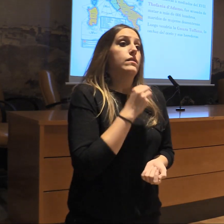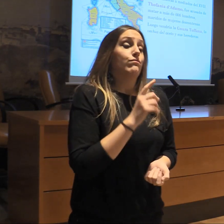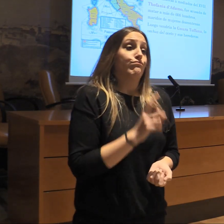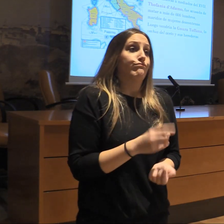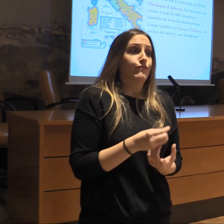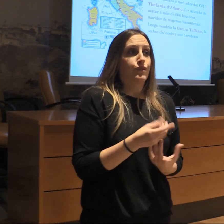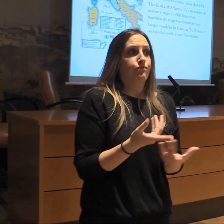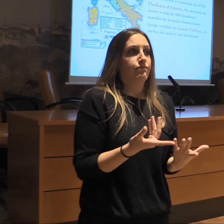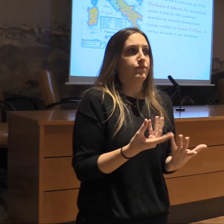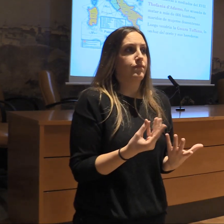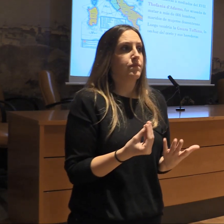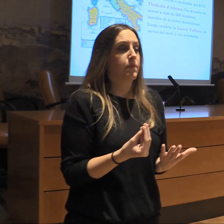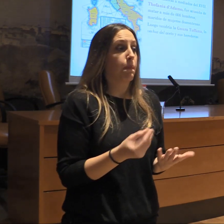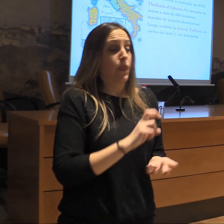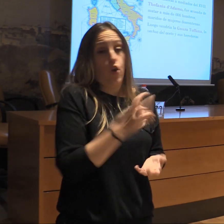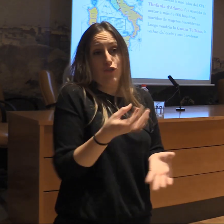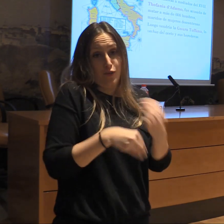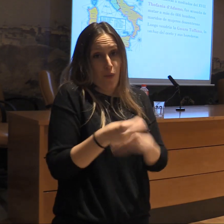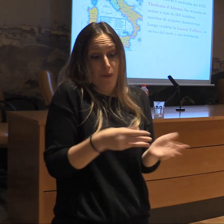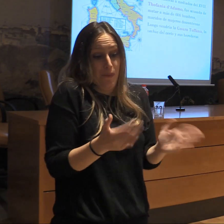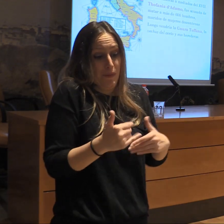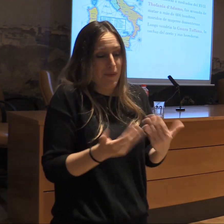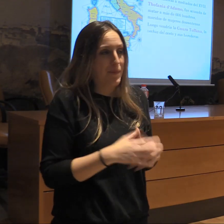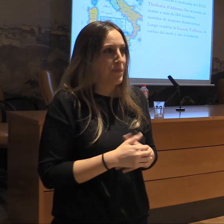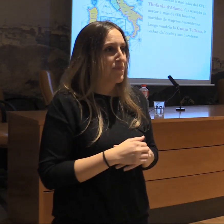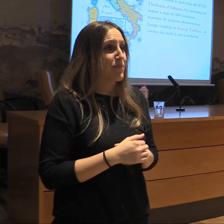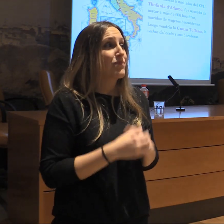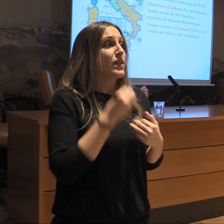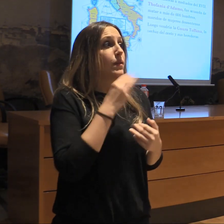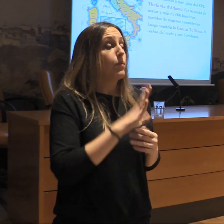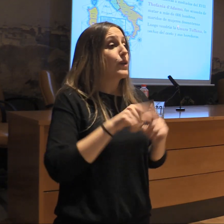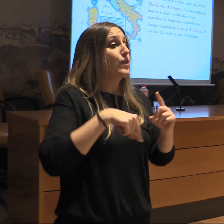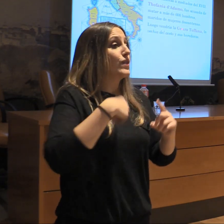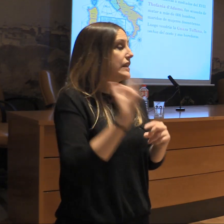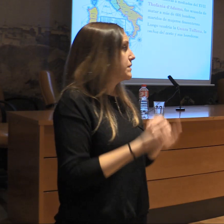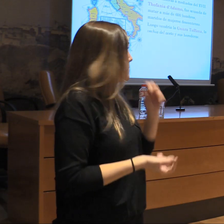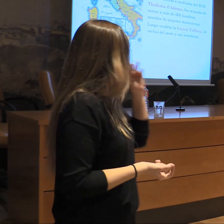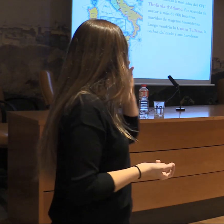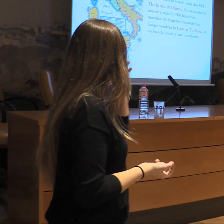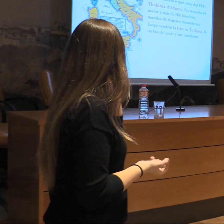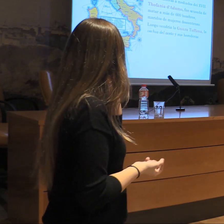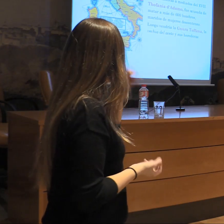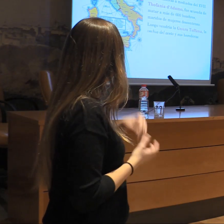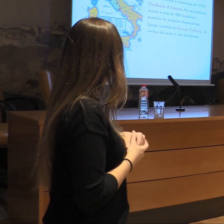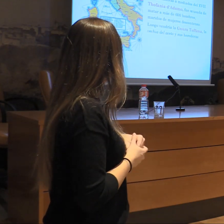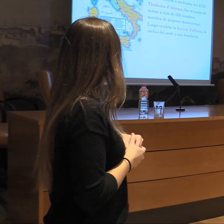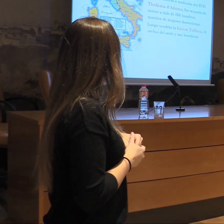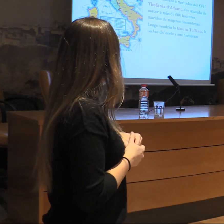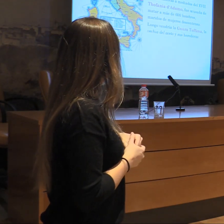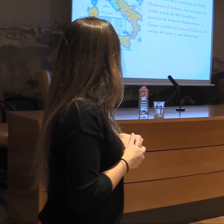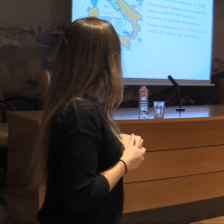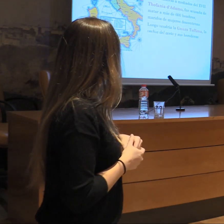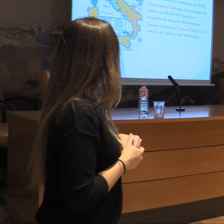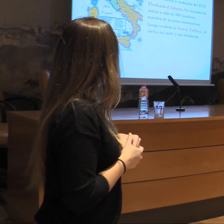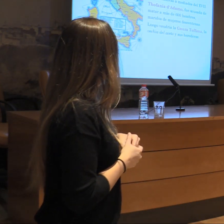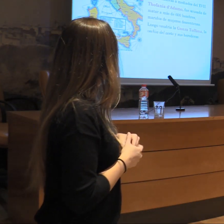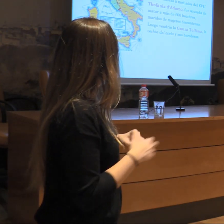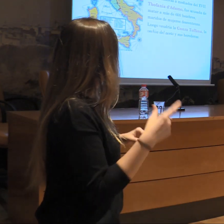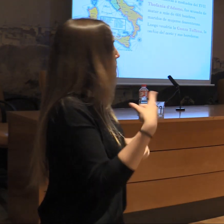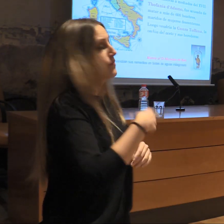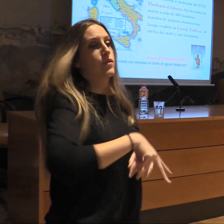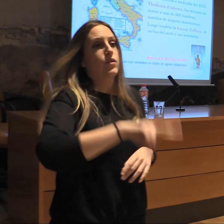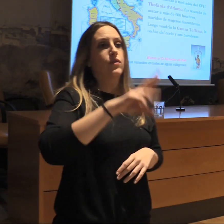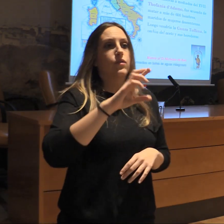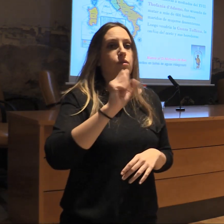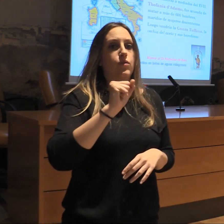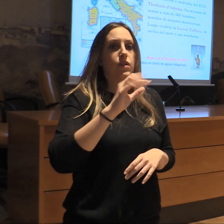no había ninguna otra solución. Bueno, luego vendría la ñura tofana y la vecchia del aceto